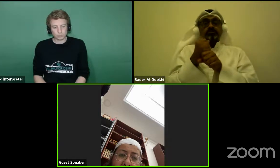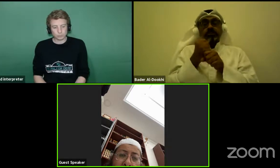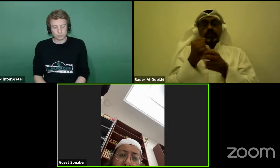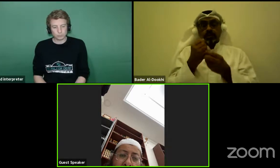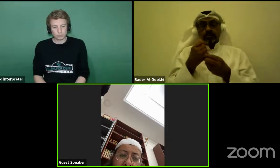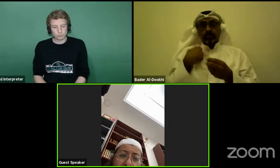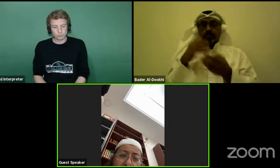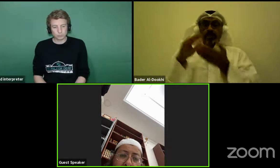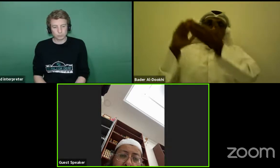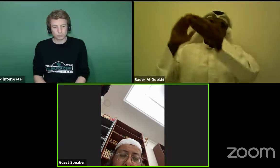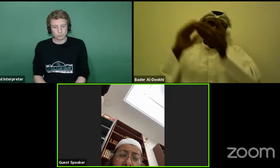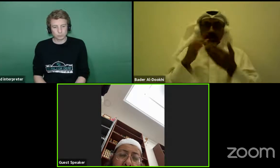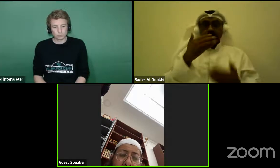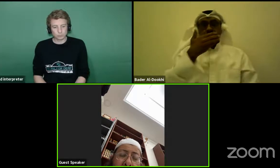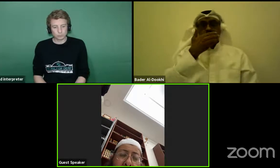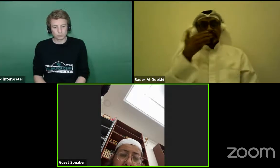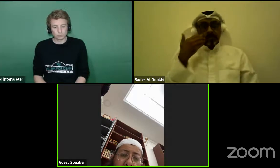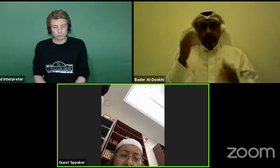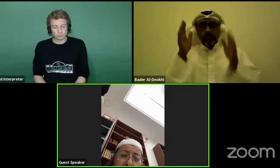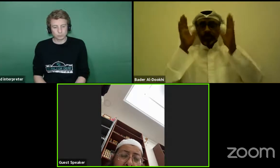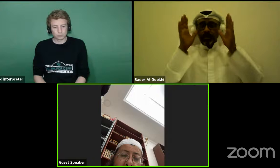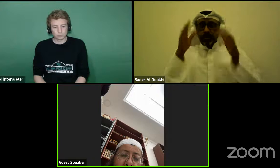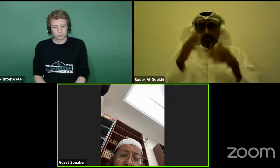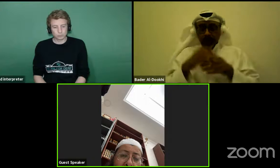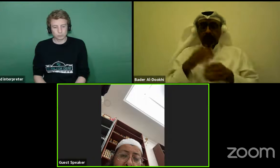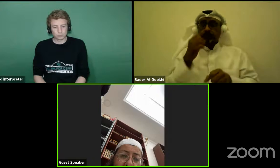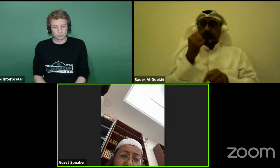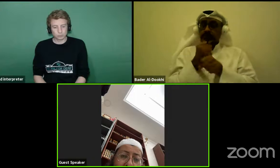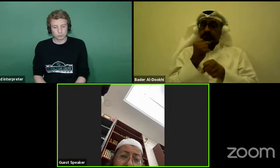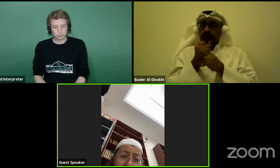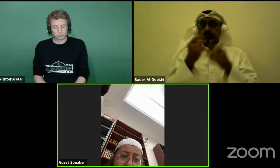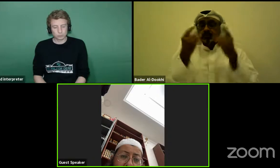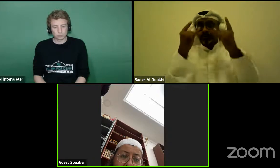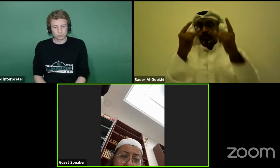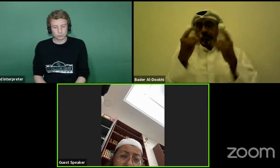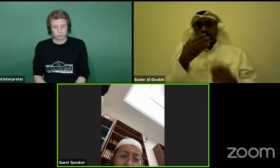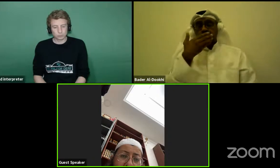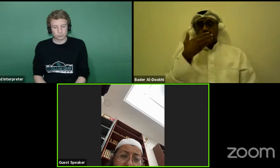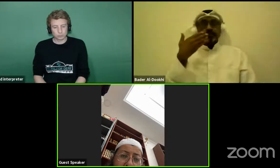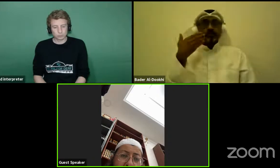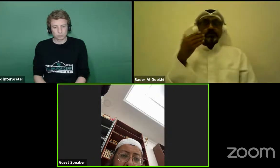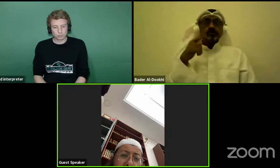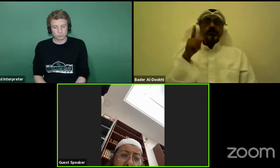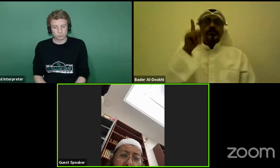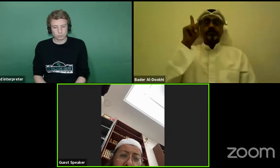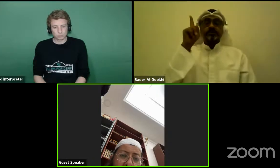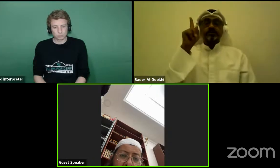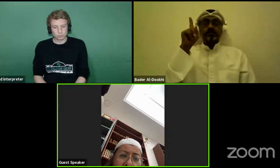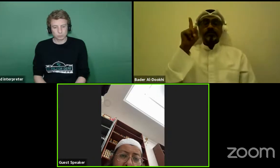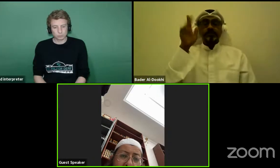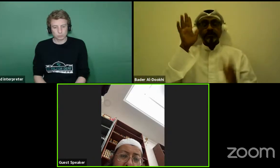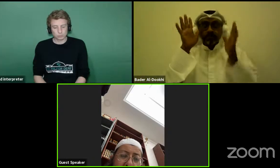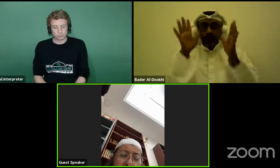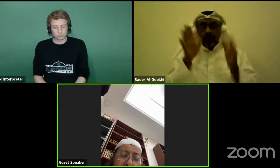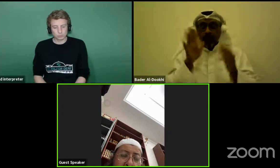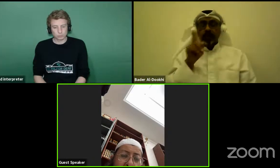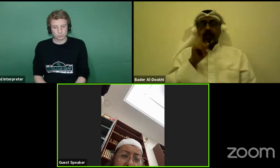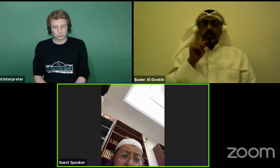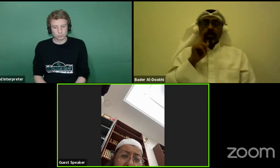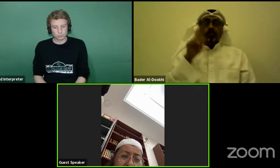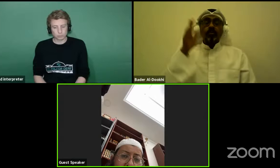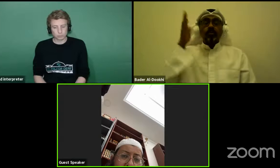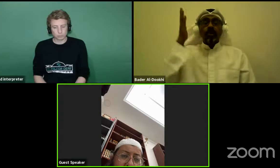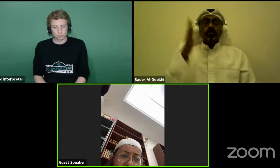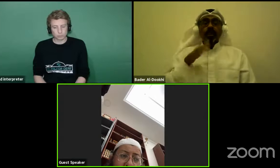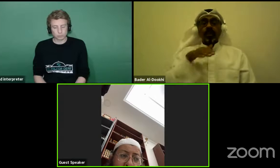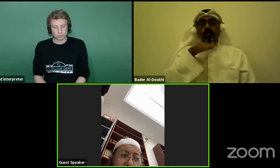على الصيام والقيام وصالح الأعمال. آمين. وصلى الله وسلم على نبينا محمد وعلى آله وصحبه